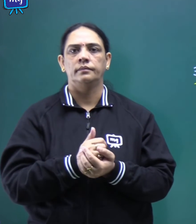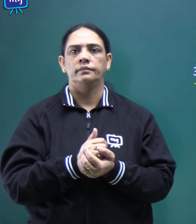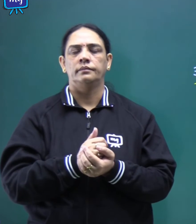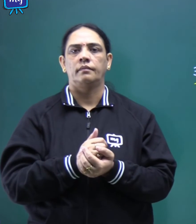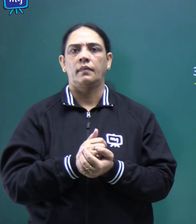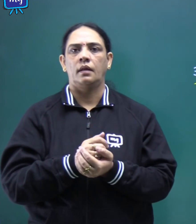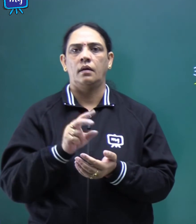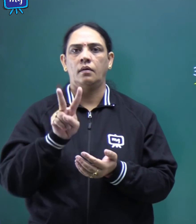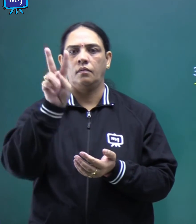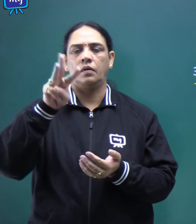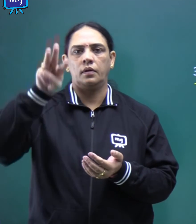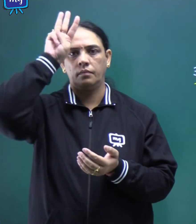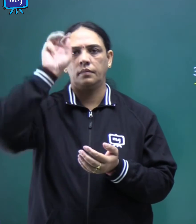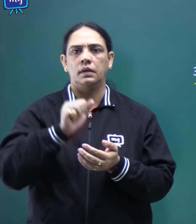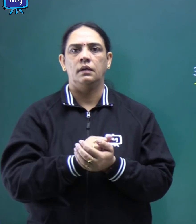आयतन